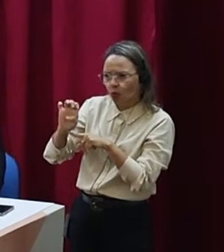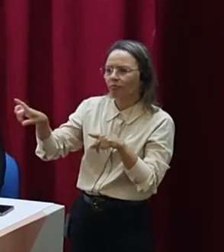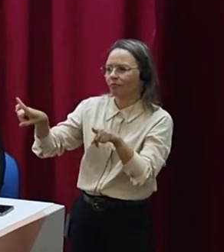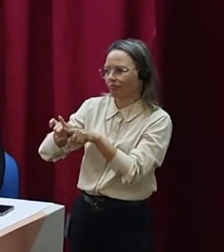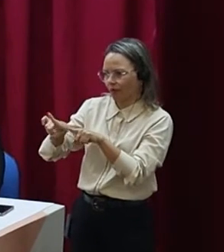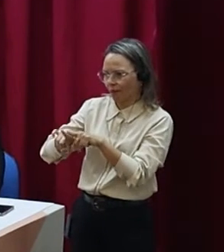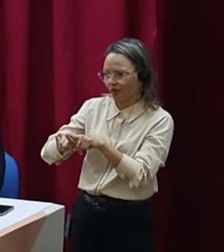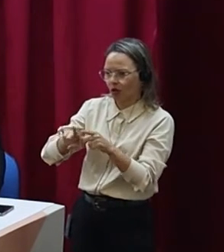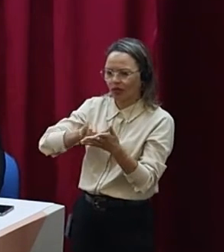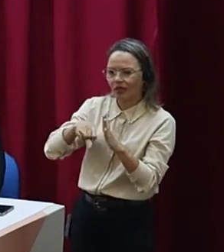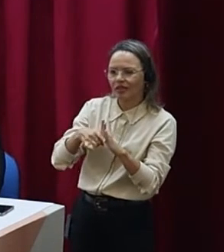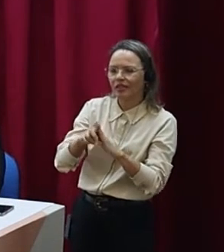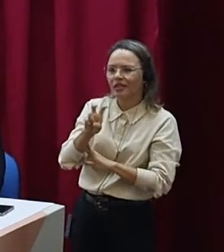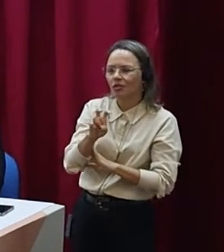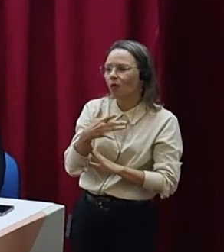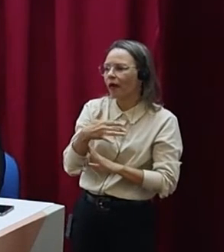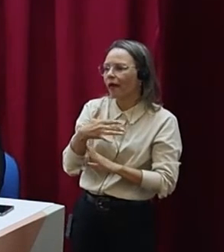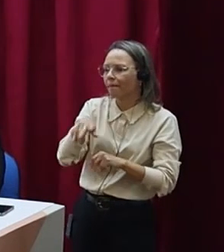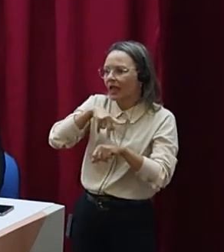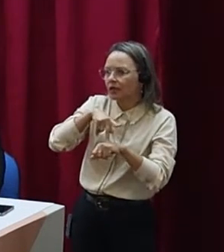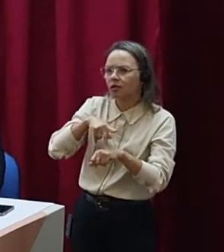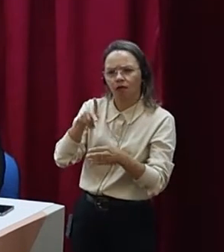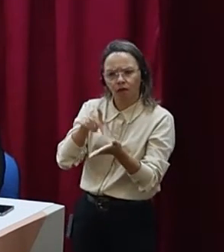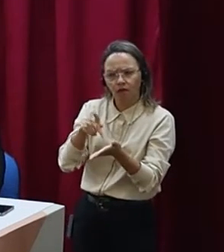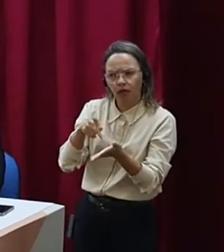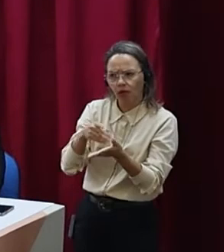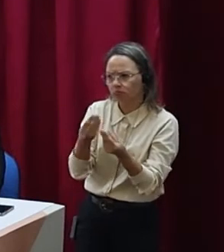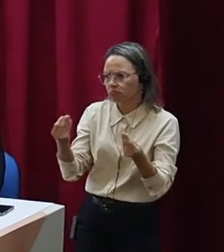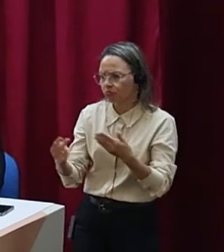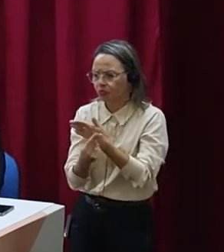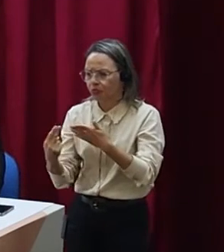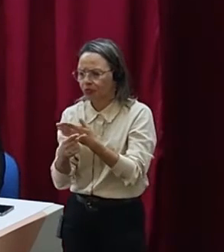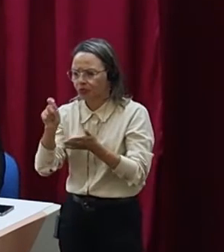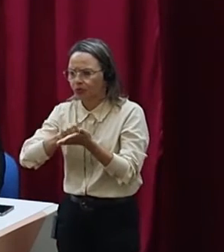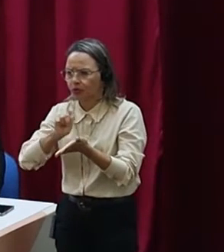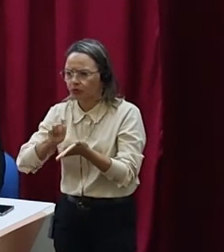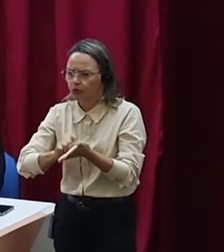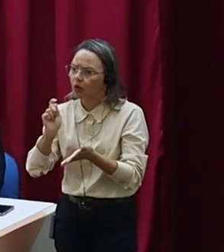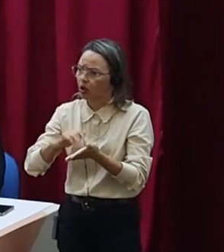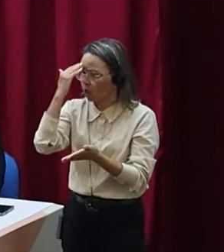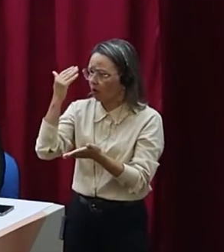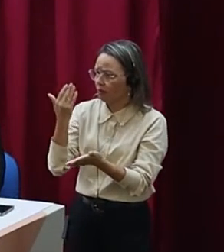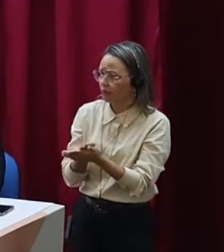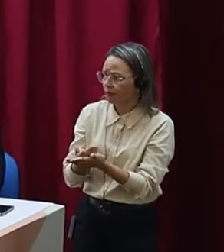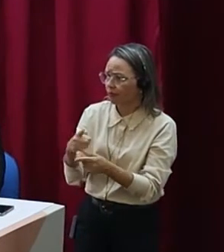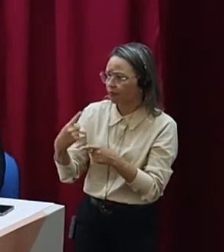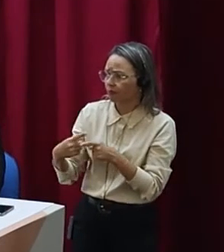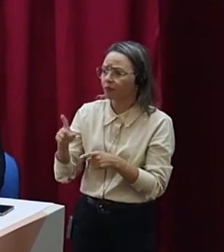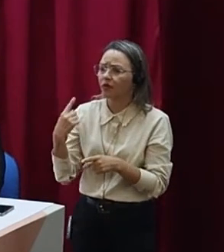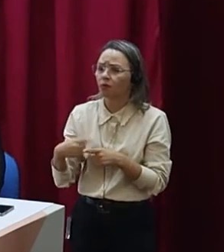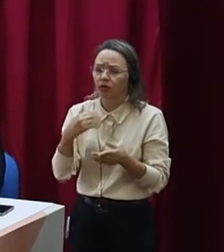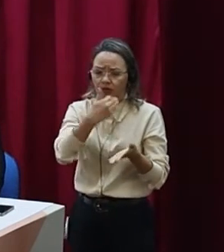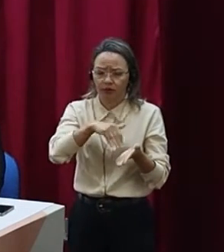muchos escritores, historiadores dicen lo mismo, y yo creo que es así. Con respecto a la Secretaría de Políticas Lingüísticas,